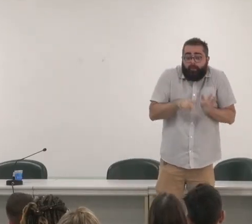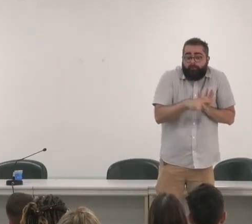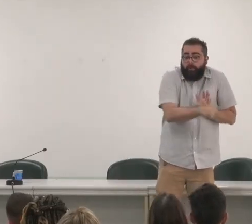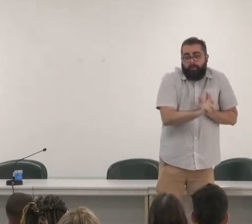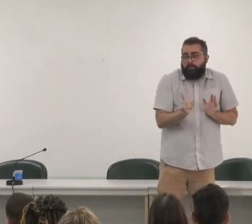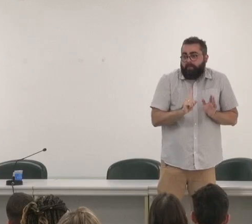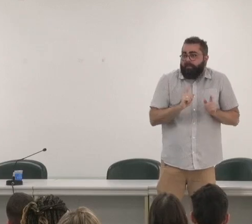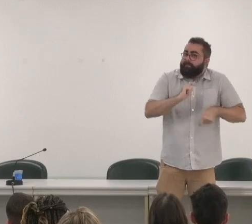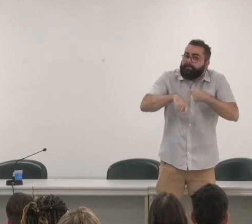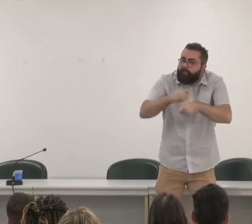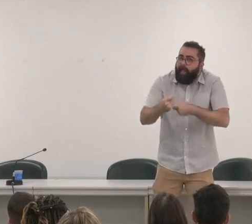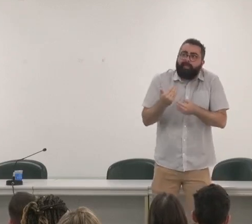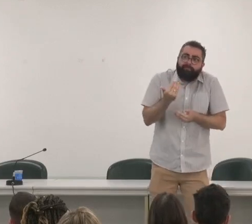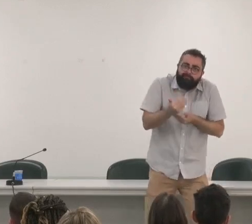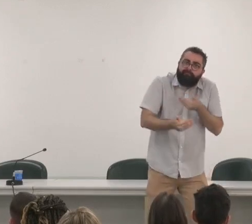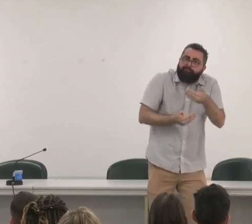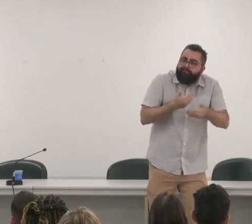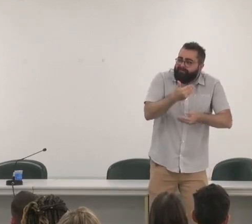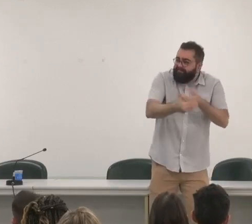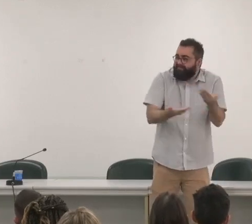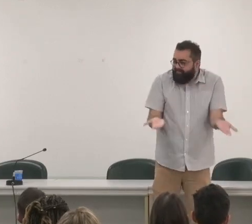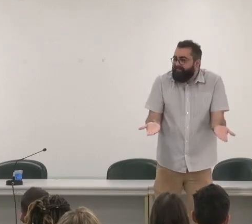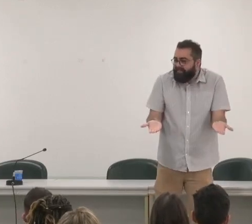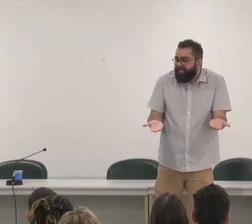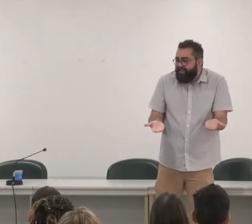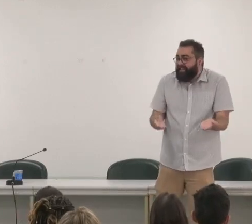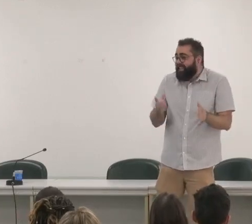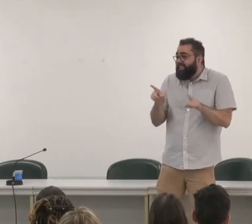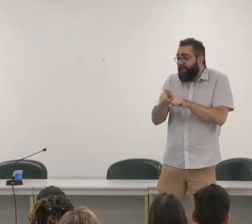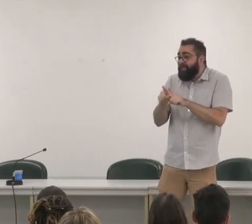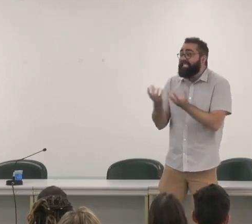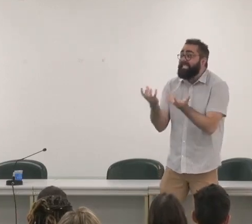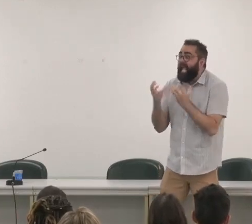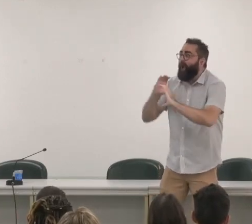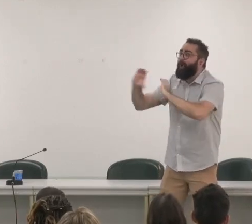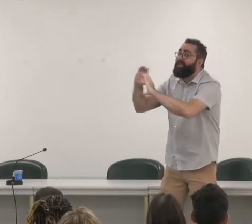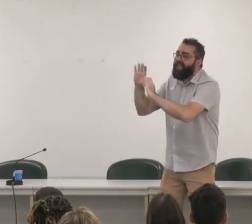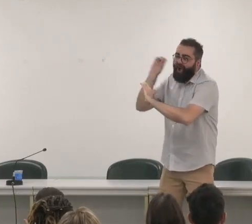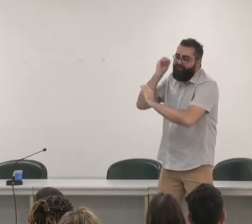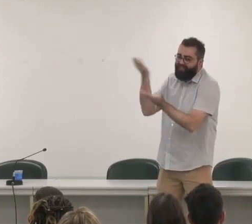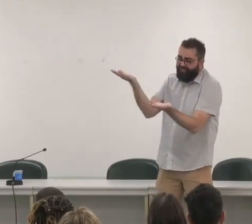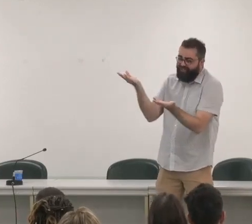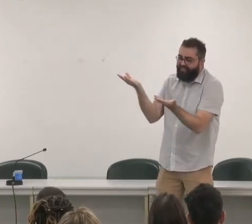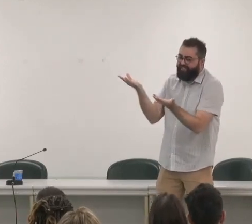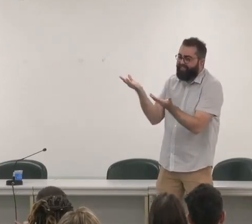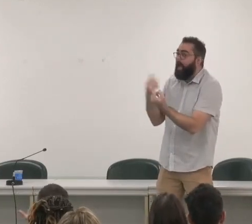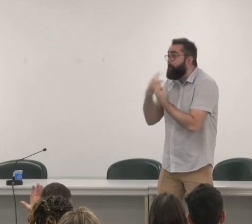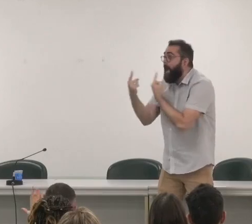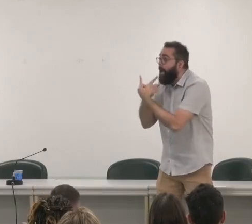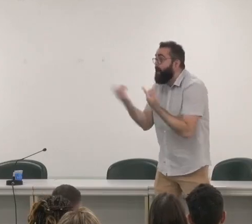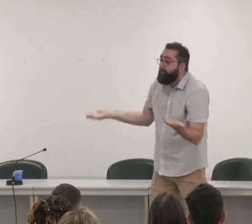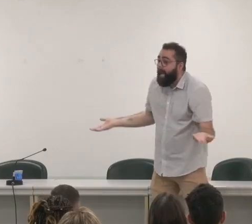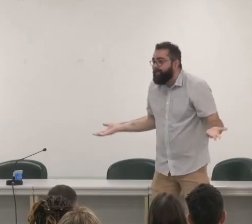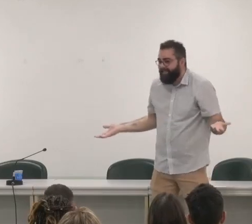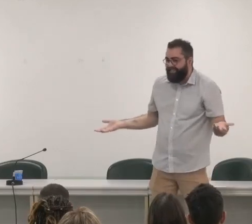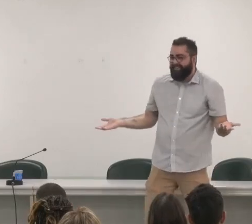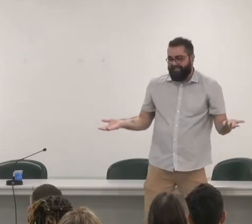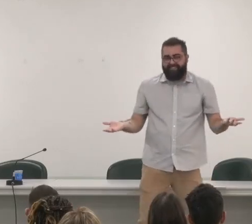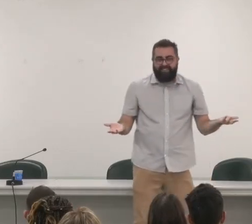E ele não utilizava nenhum tipo de comunicação através da língua de sinais. Ele queria comunicar-se com as